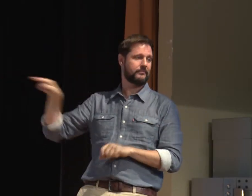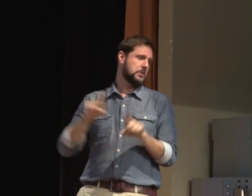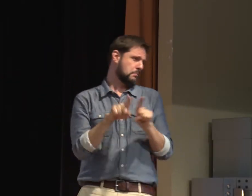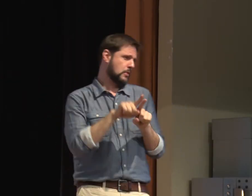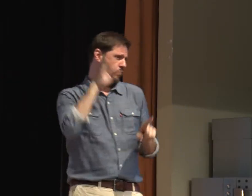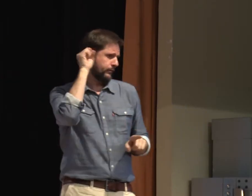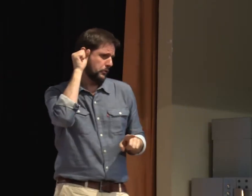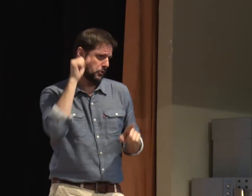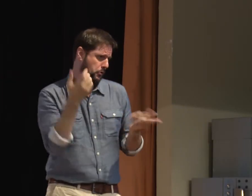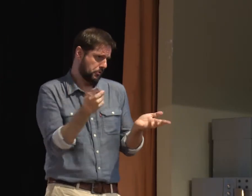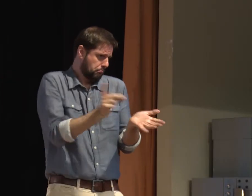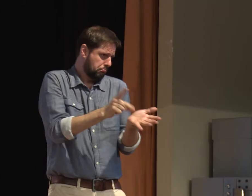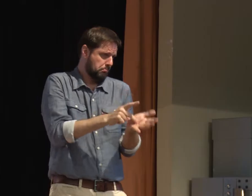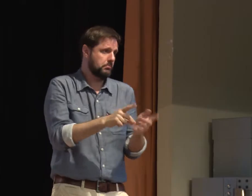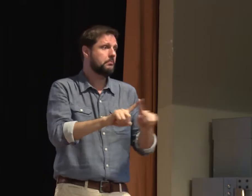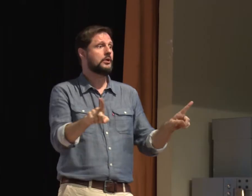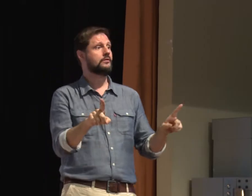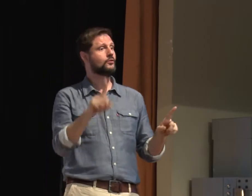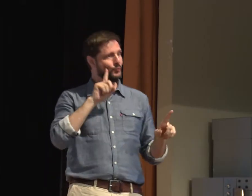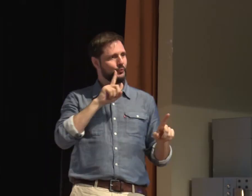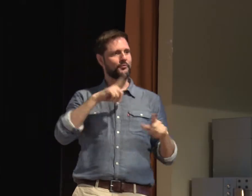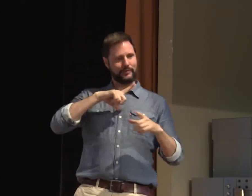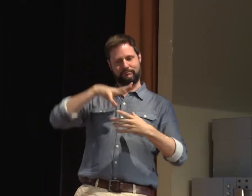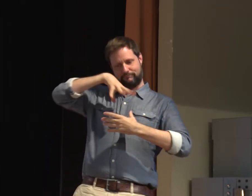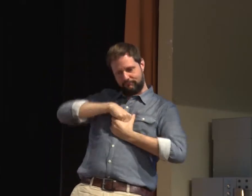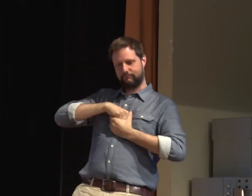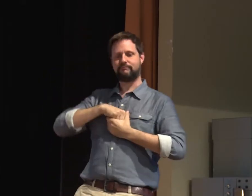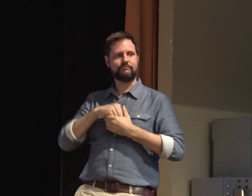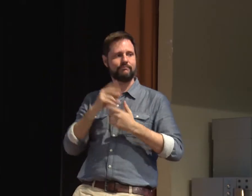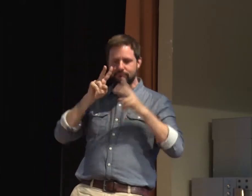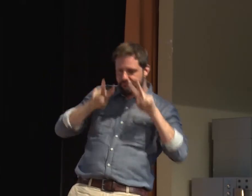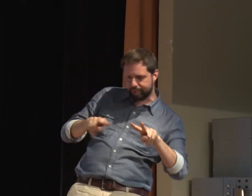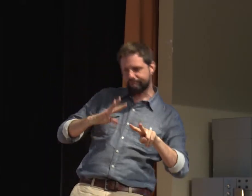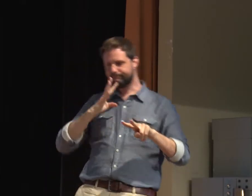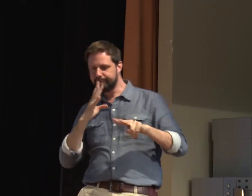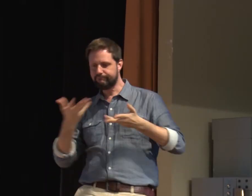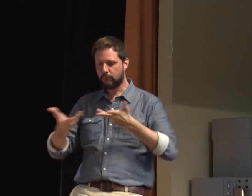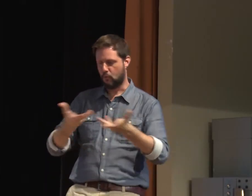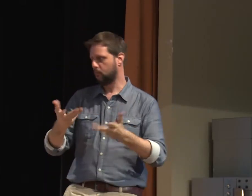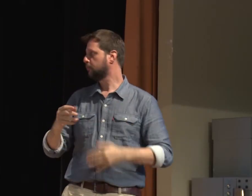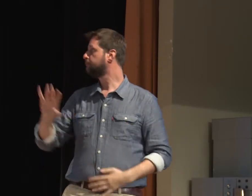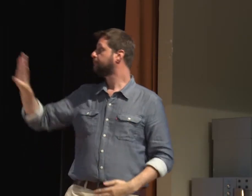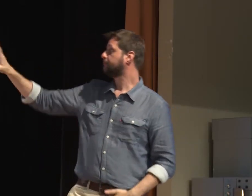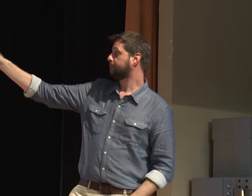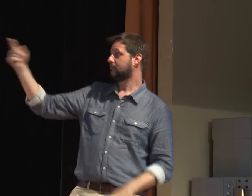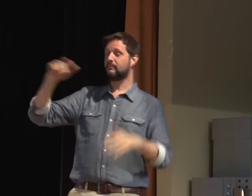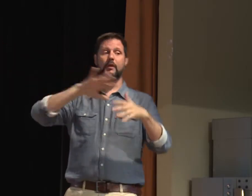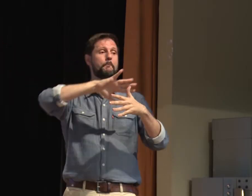mestrando e doutorando, ele também, o ouvinte também, ele está crescendo, ele está se desenvolvendo, ele está vendo essa